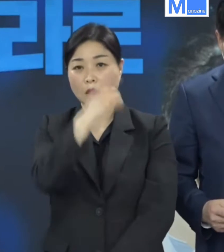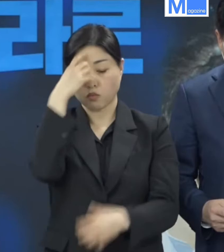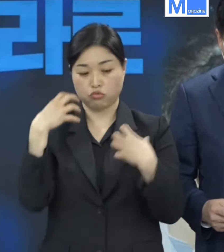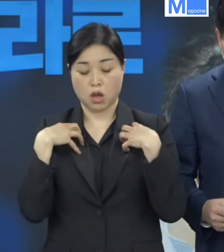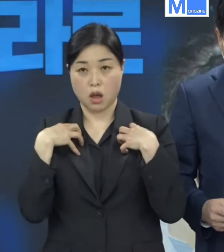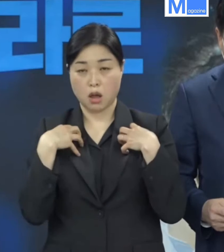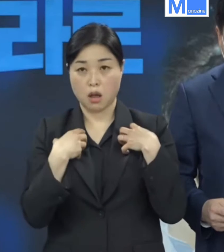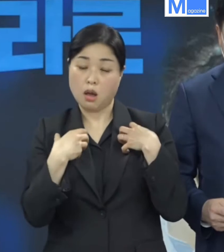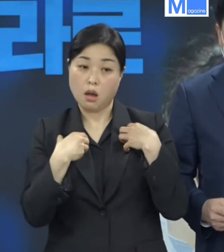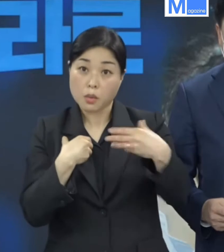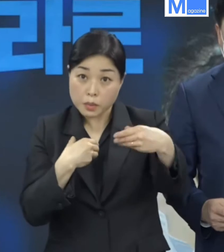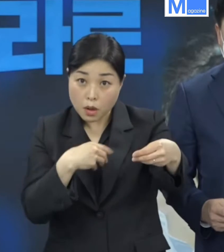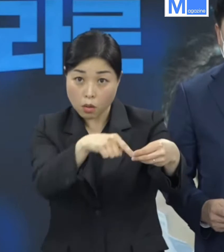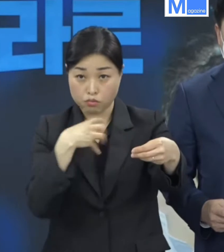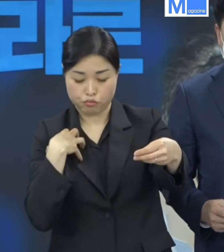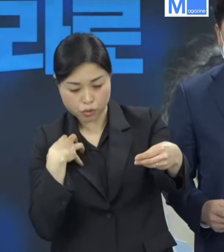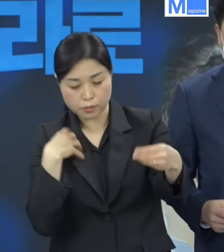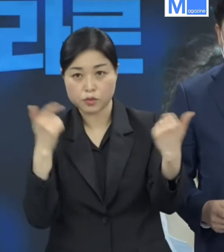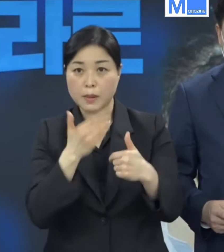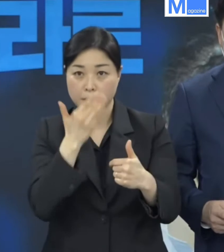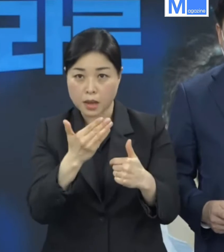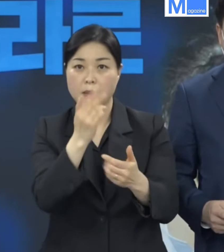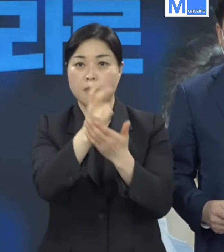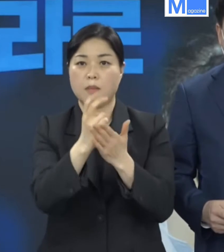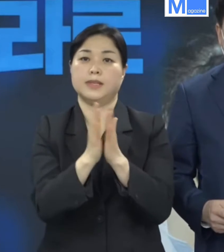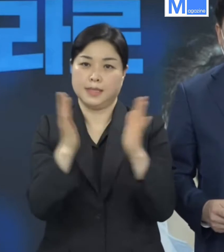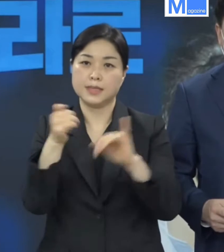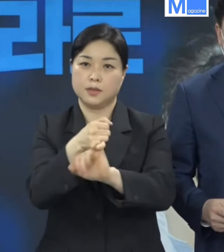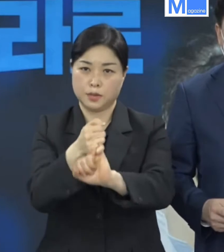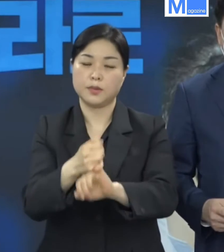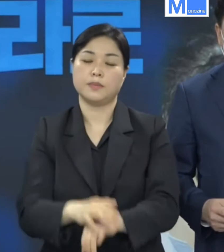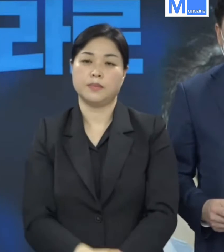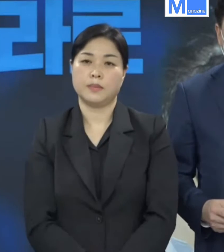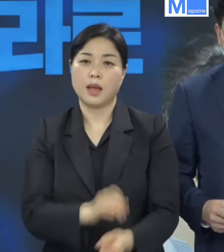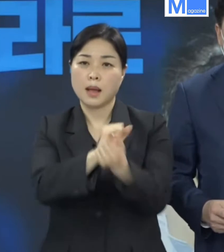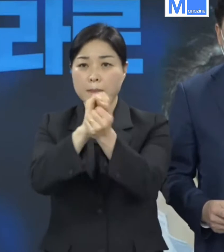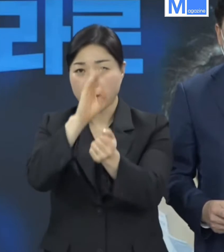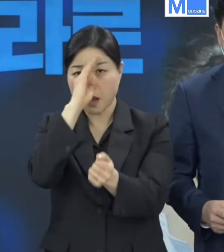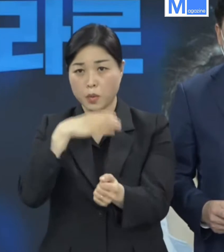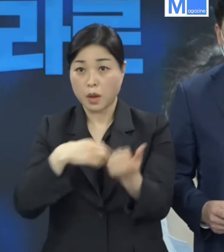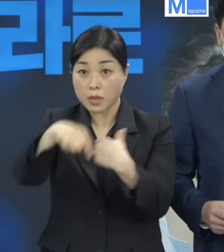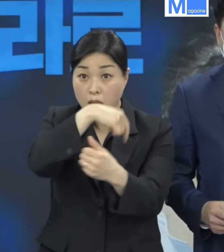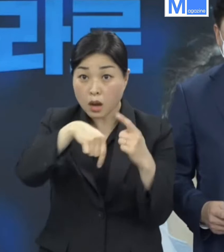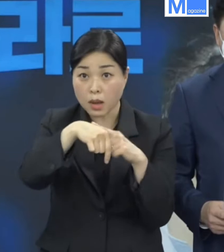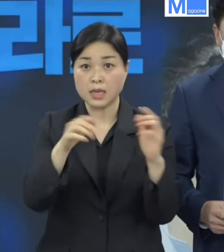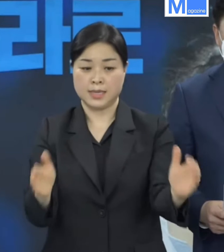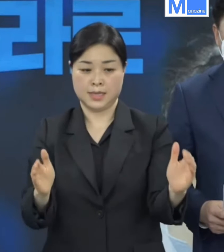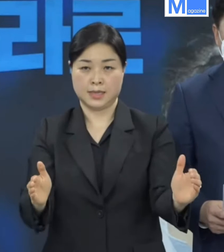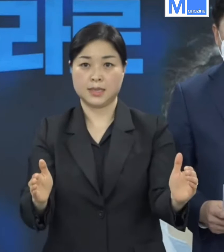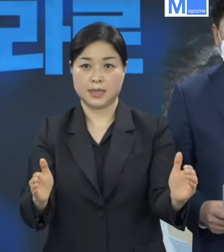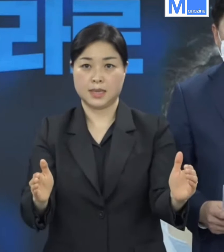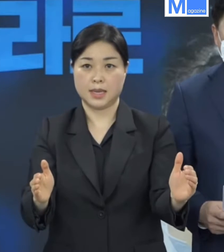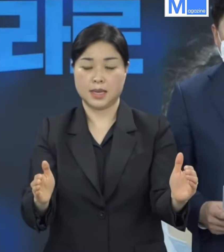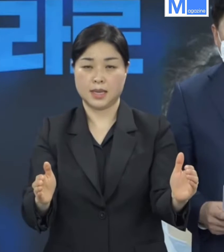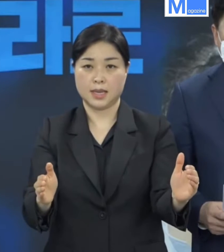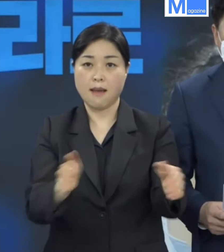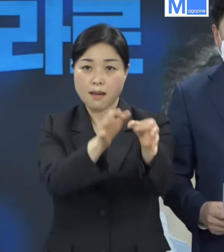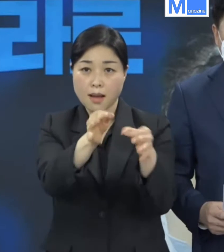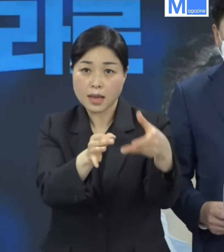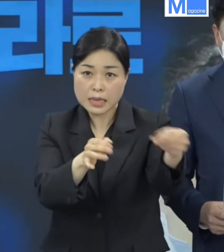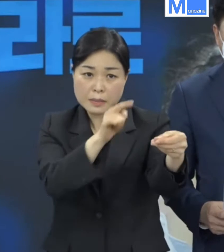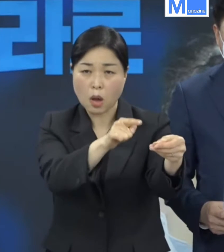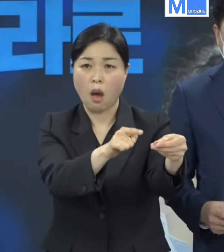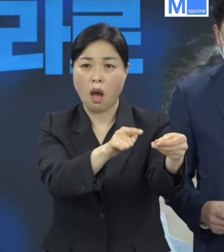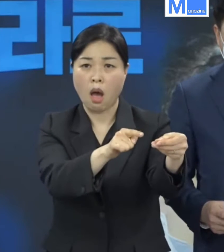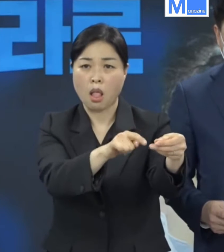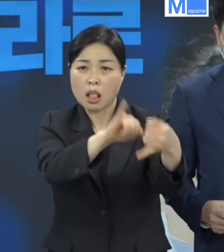정부가 임대료 부담을 낮출 수 있는 제도를 도입하겠습니다. 감염병 재난 상황 동안은 임대료 연체를 이유로